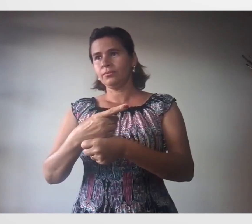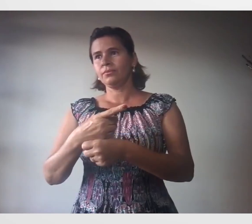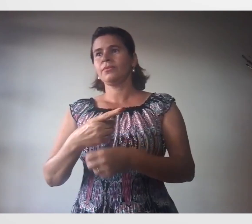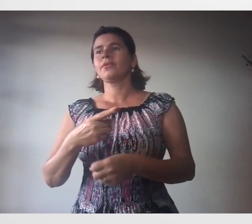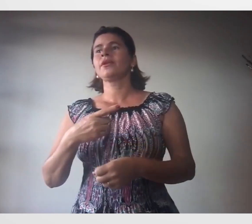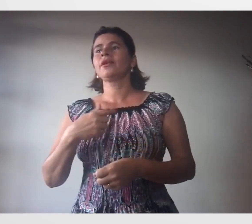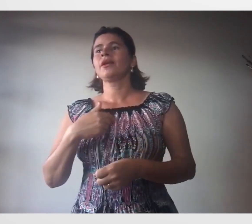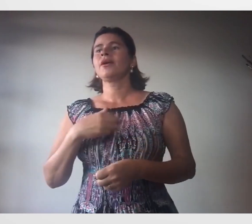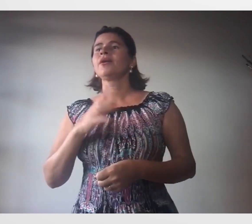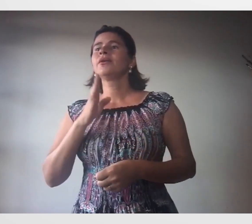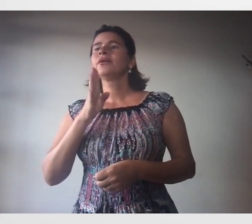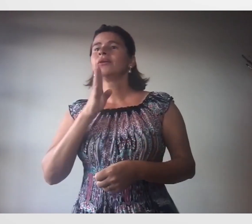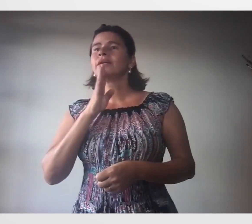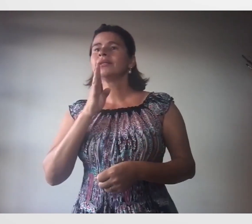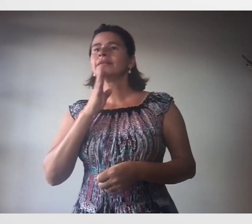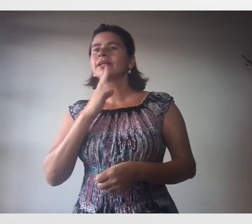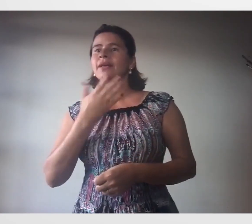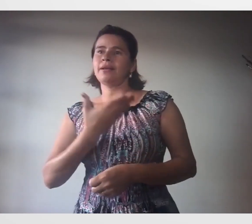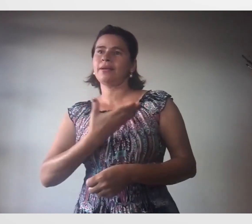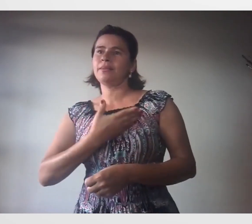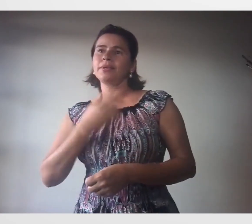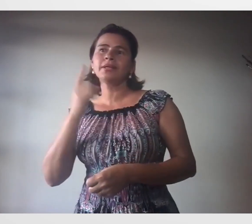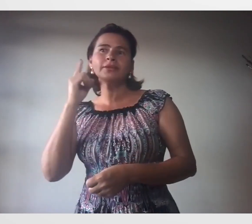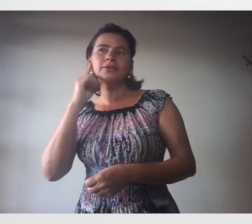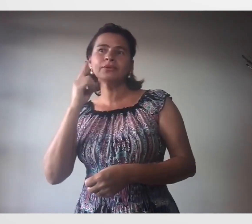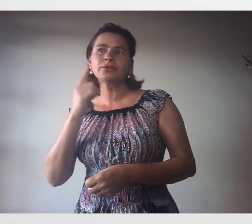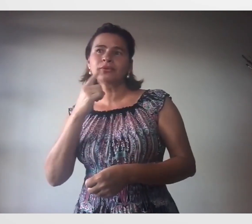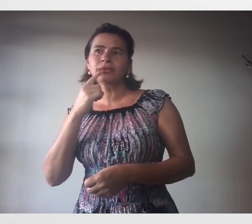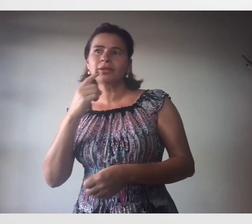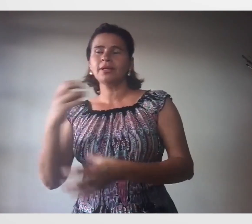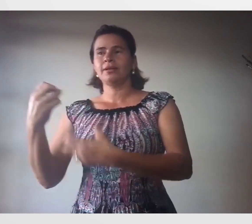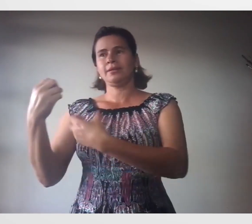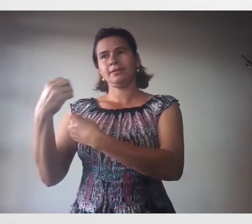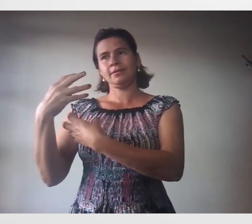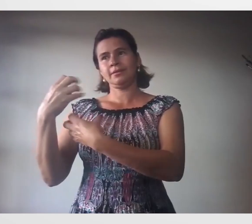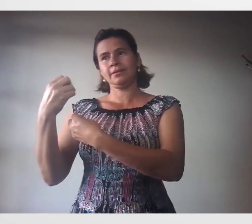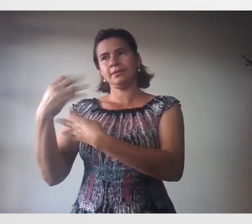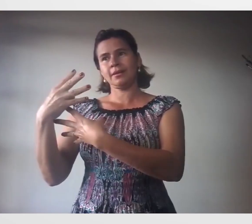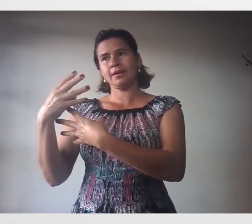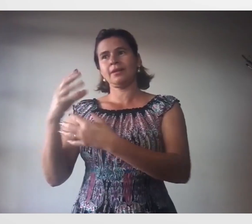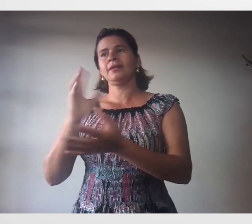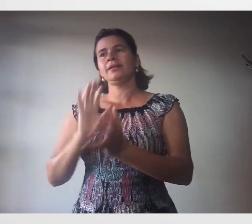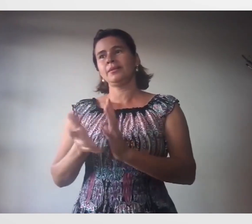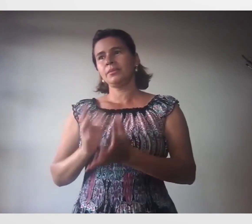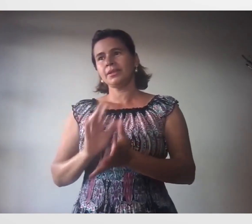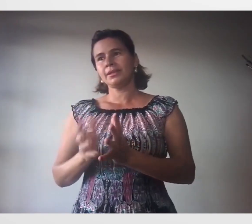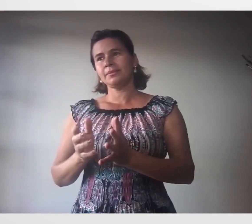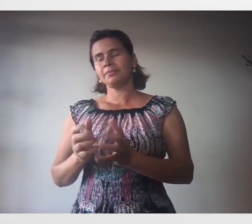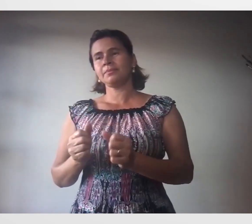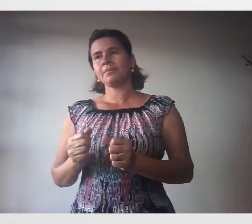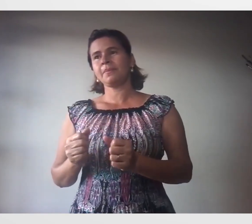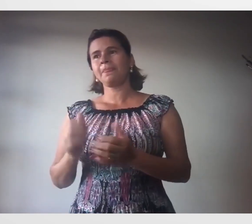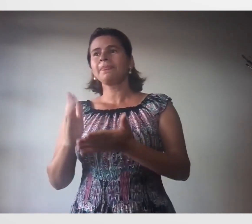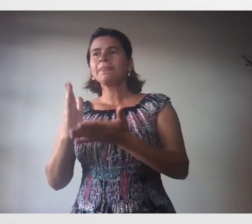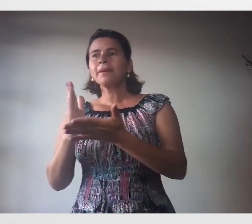eu conheci uma amiga surda e ela começou a me ensinar a Libras, a me ensinar alguns